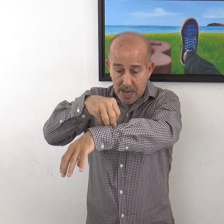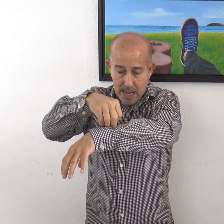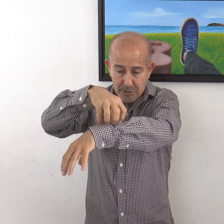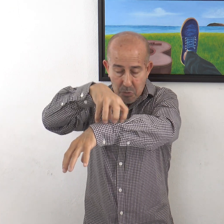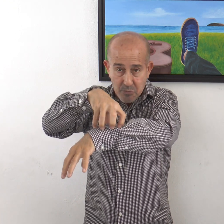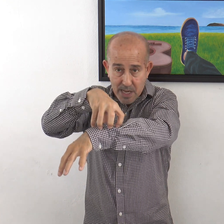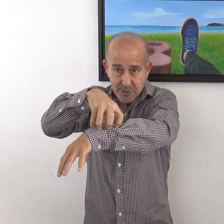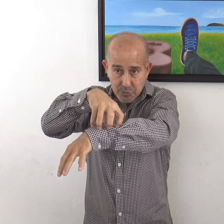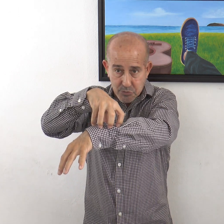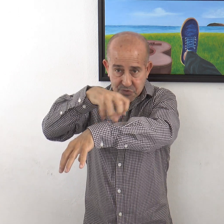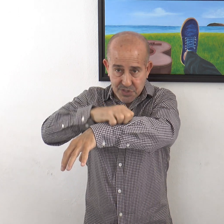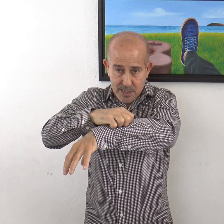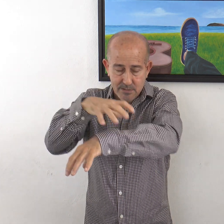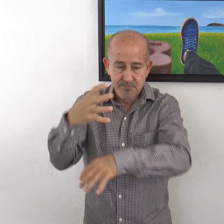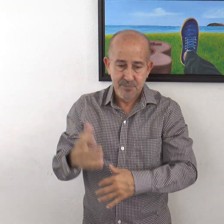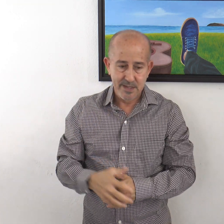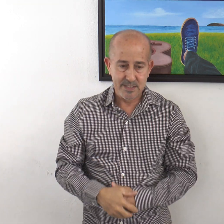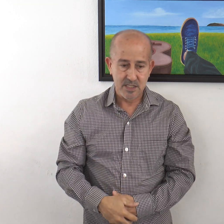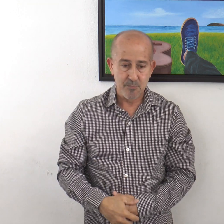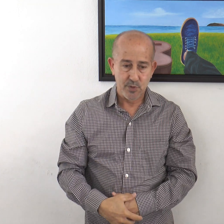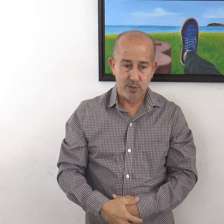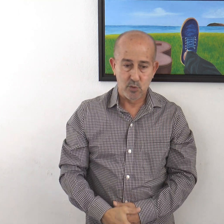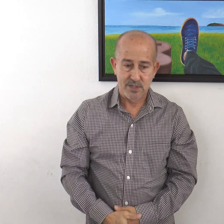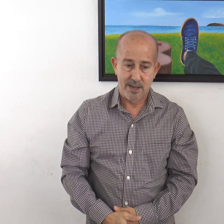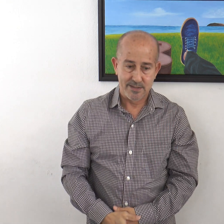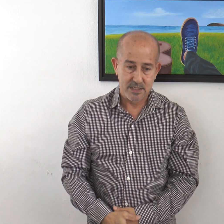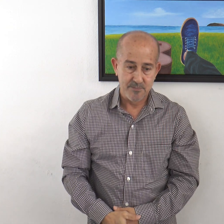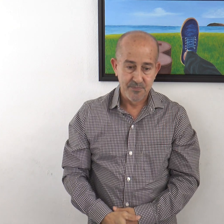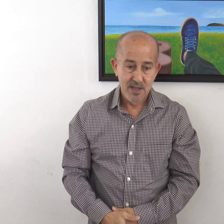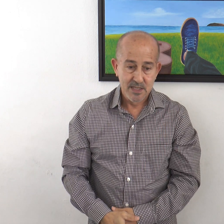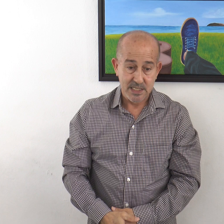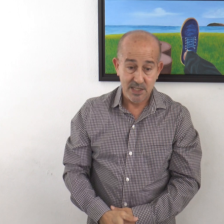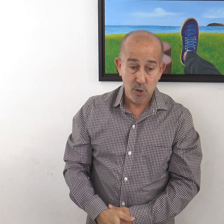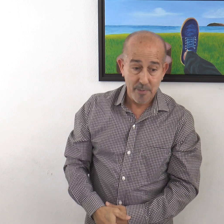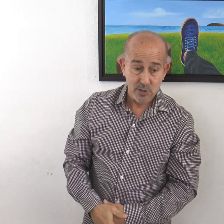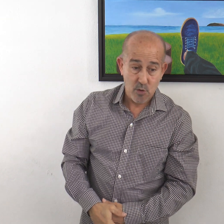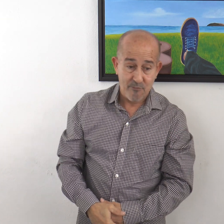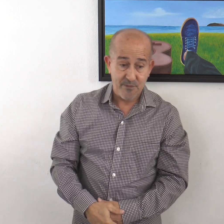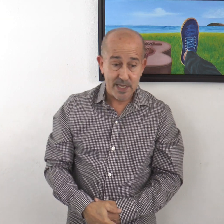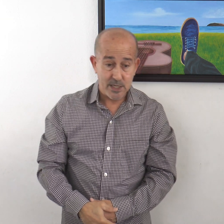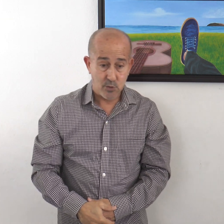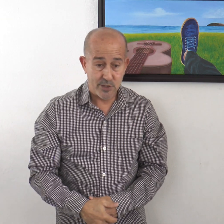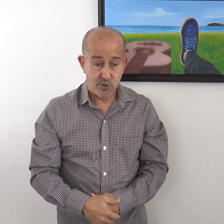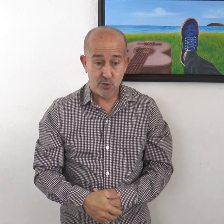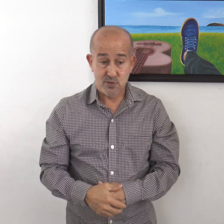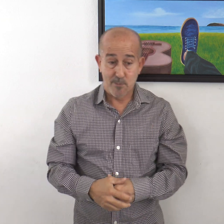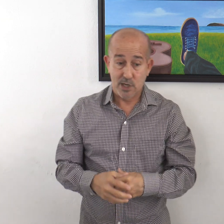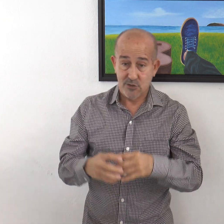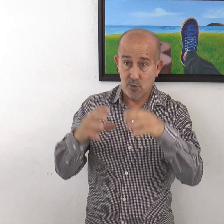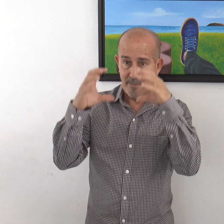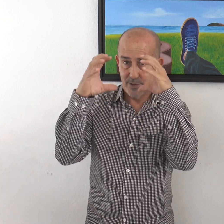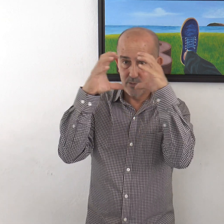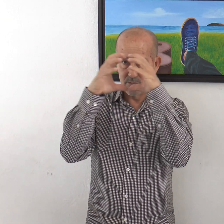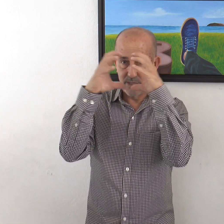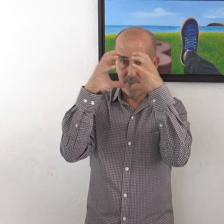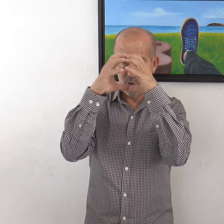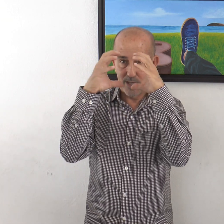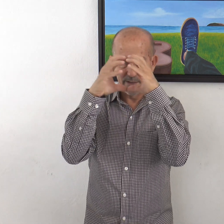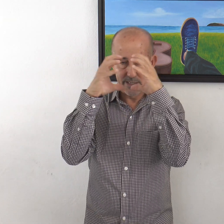lunar o una roncha, ese tipo de cosas así. Grandes objetos esféricos en donde usamos las dos manos, la bola, este es